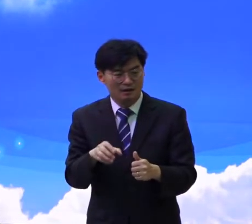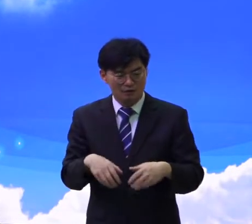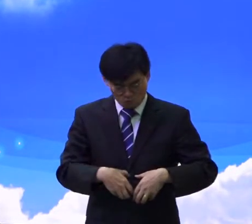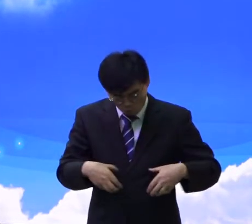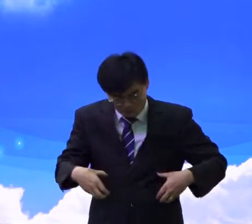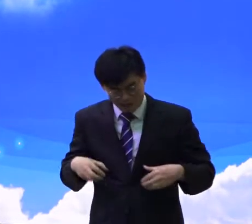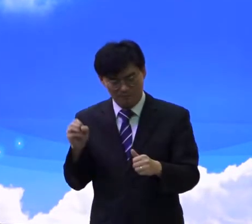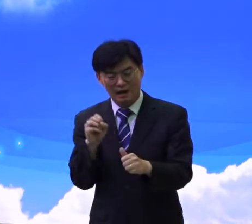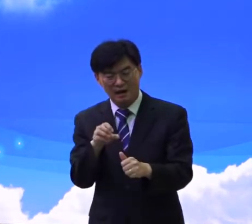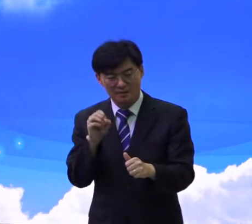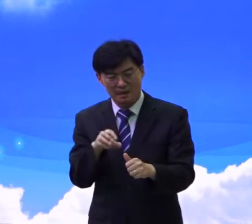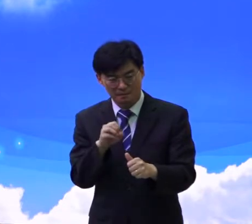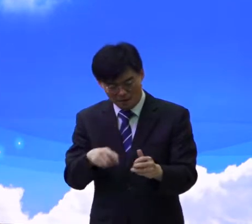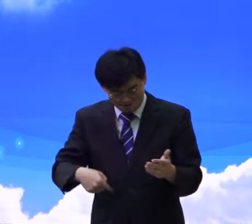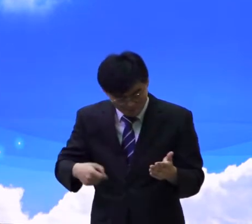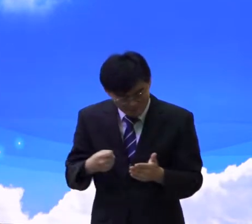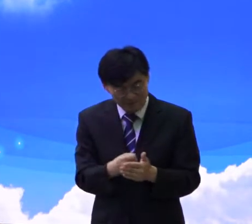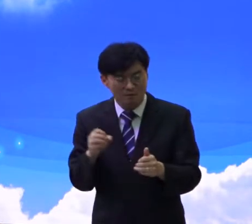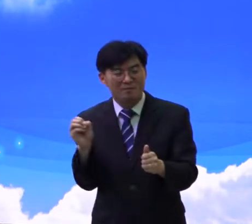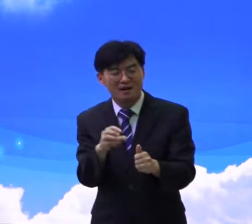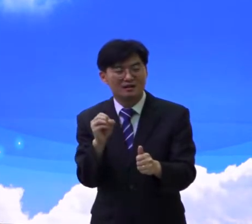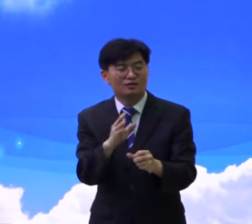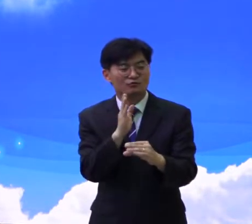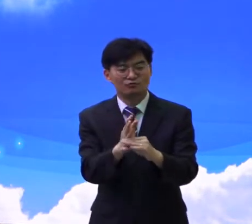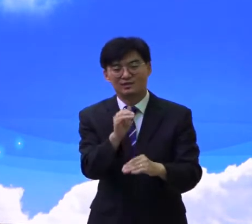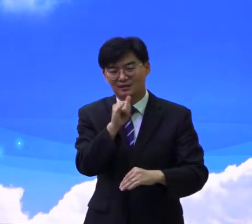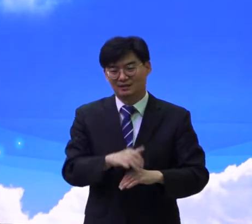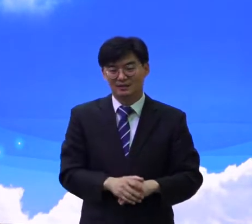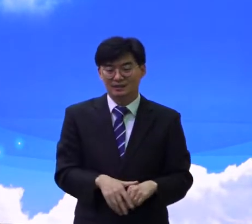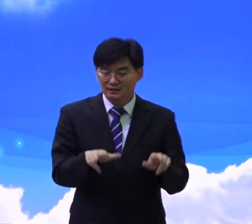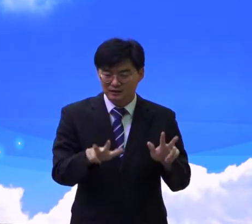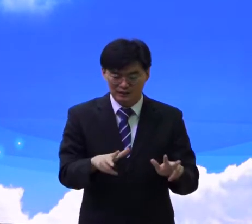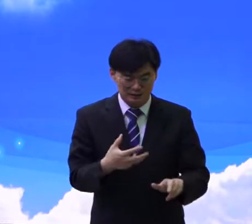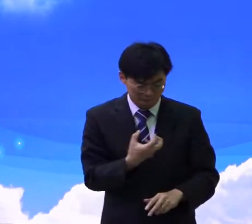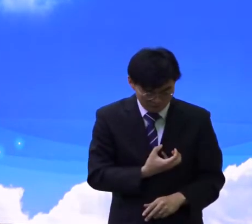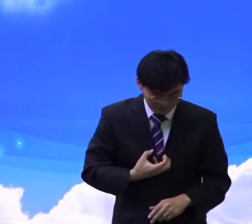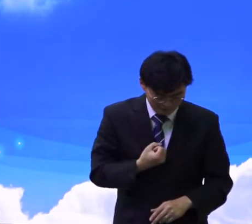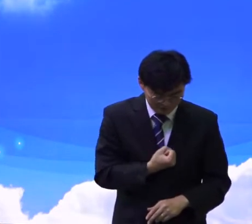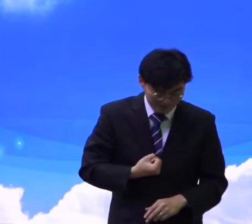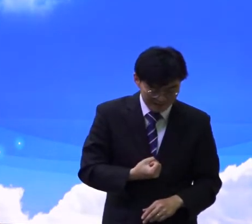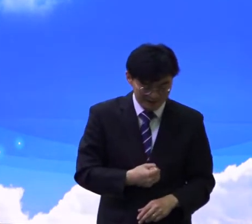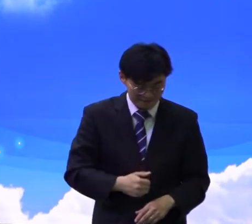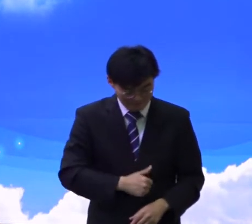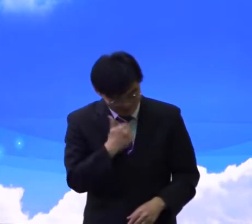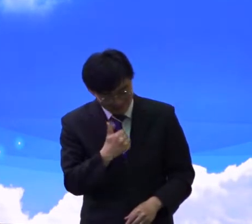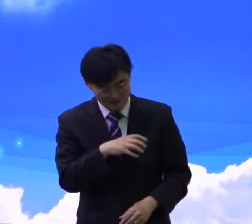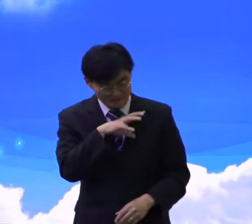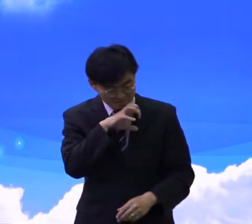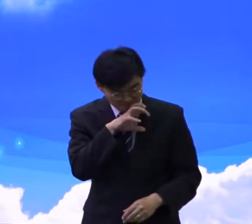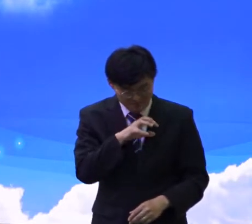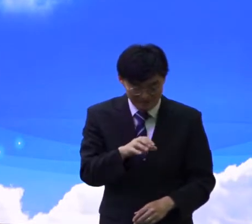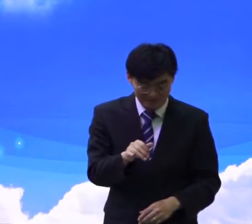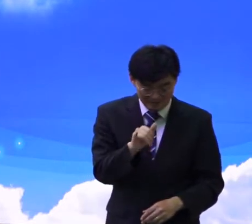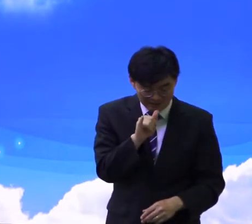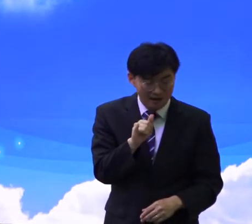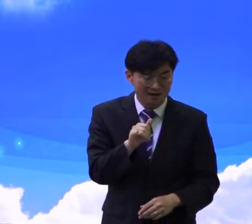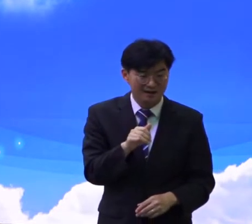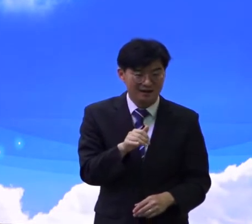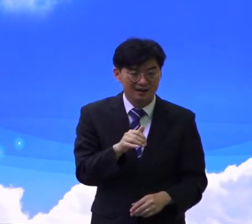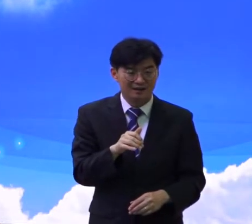여러분 우리 신앙이란 그런 것입니다. 그래서 지금 오늘의 최선을 다하면서 하나님의 능력을